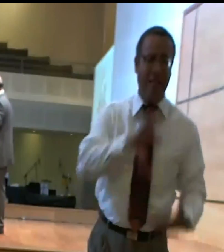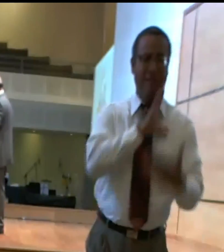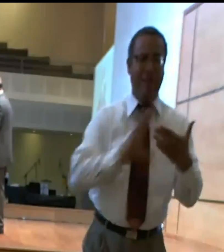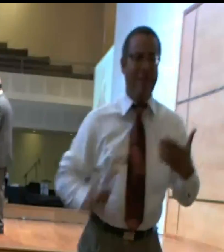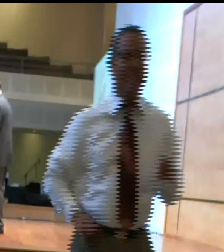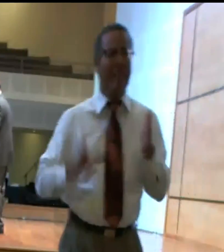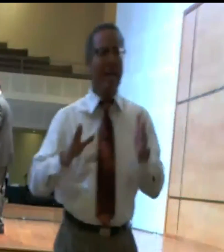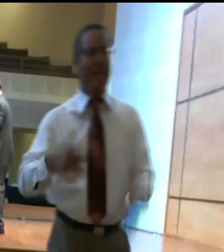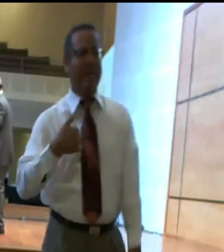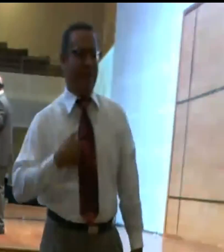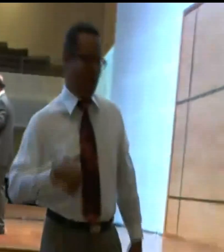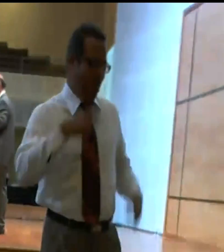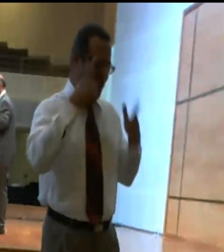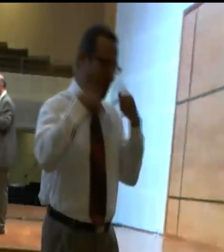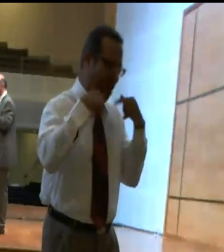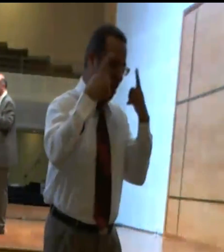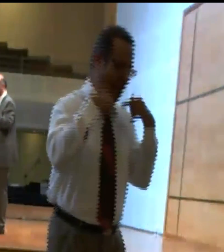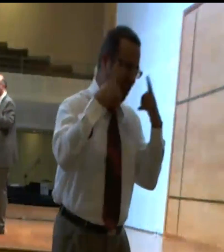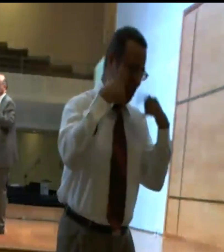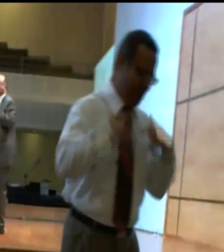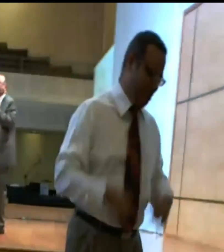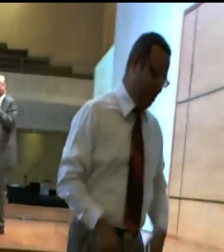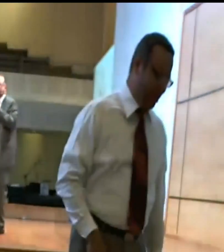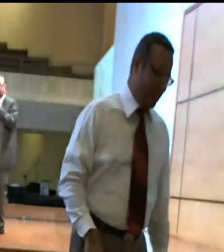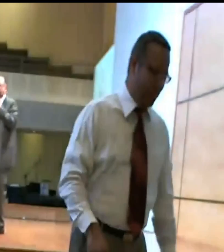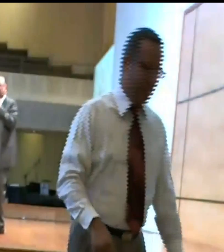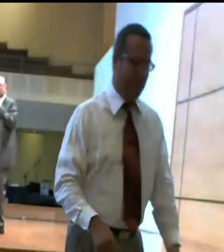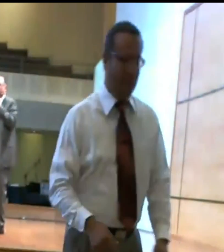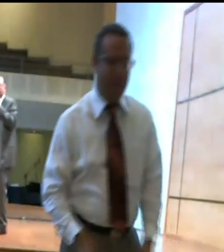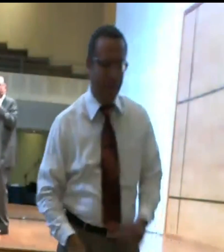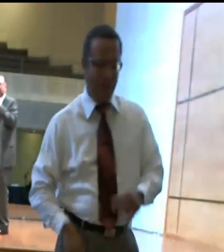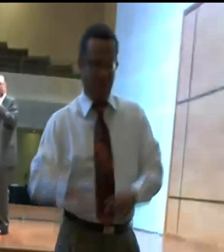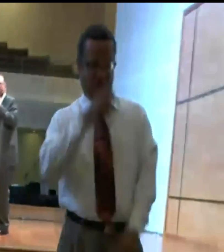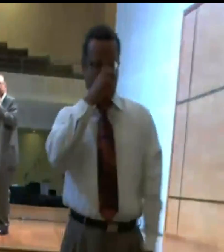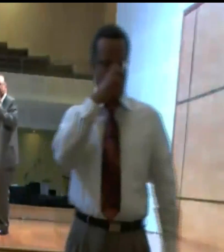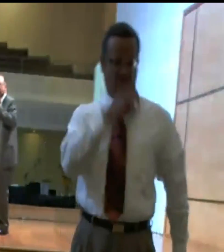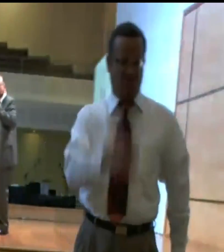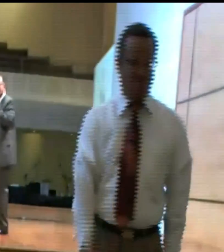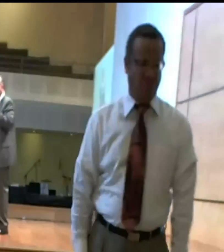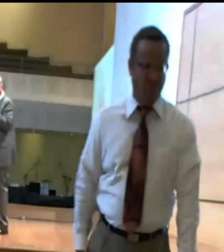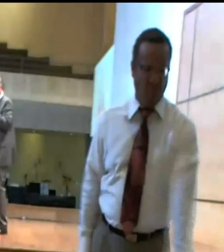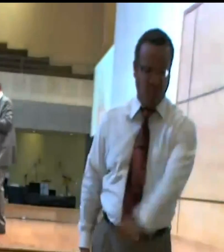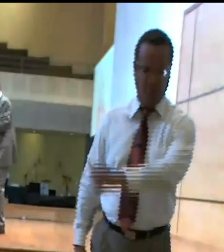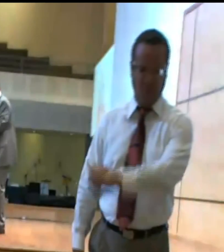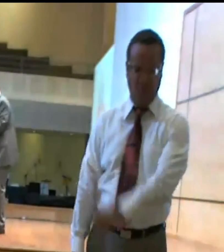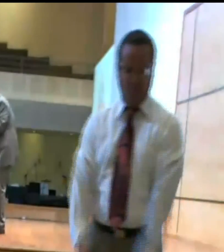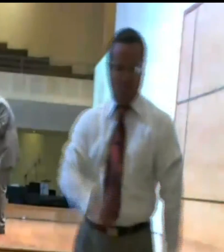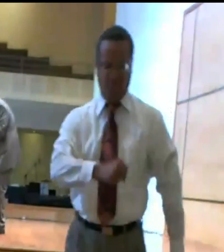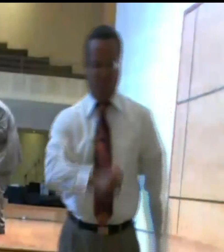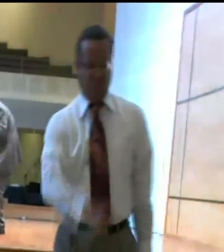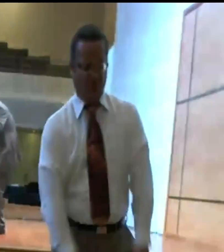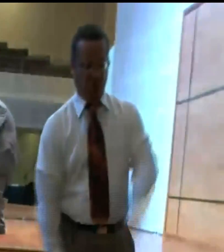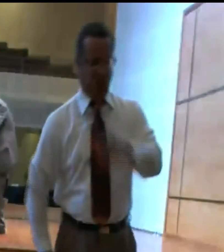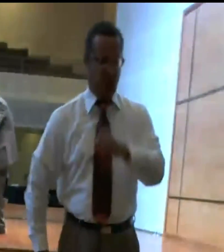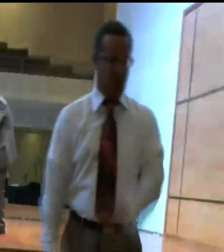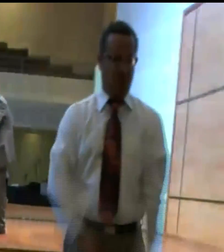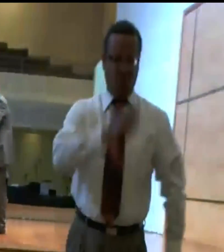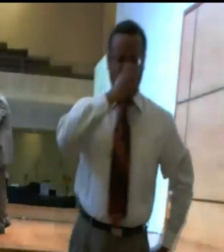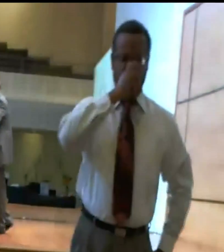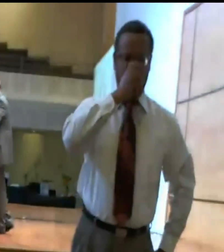Hay personas que van por la vida como si estuvieran cargando el Empire State. Ellos van por la vida con una cara de busto de Beethoven, pero eso no es lo que el texto